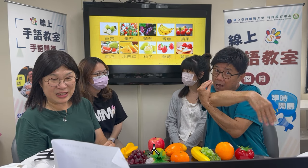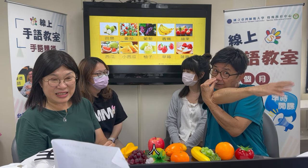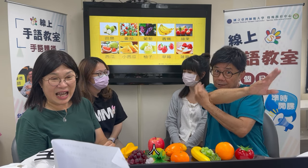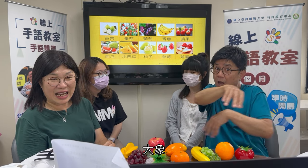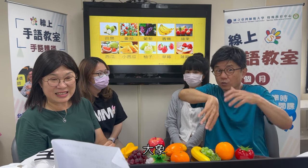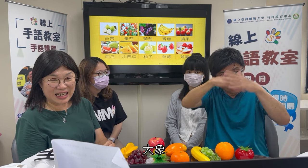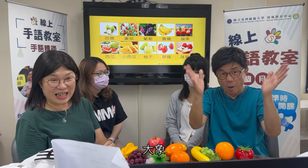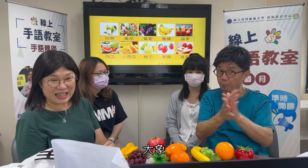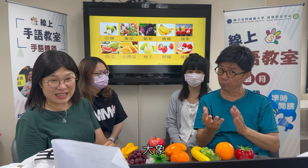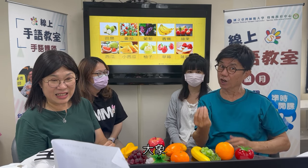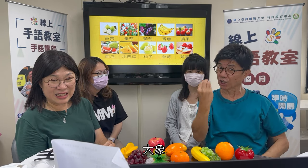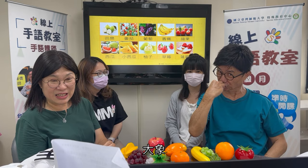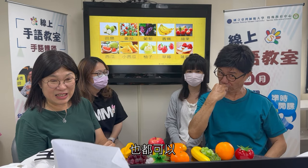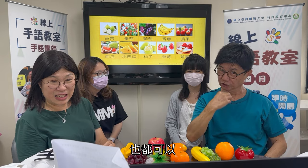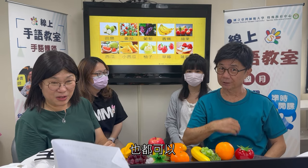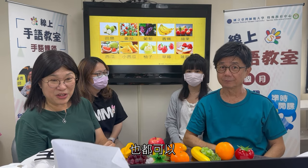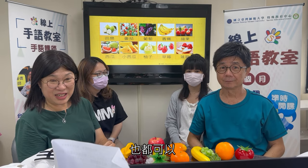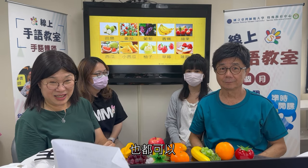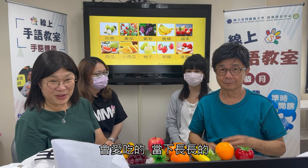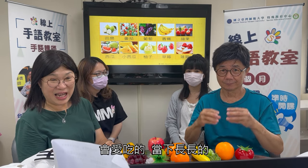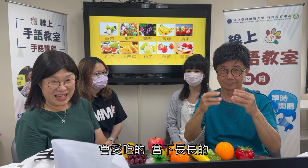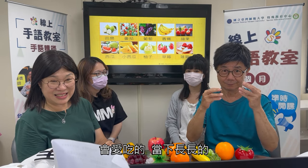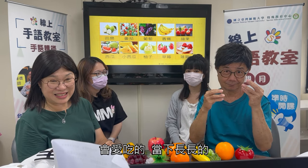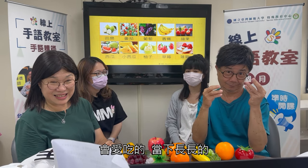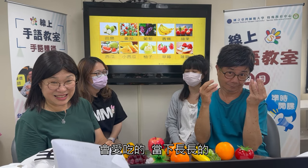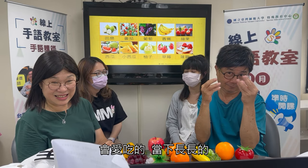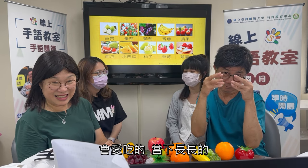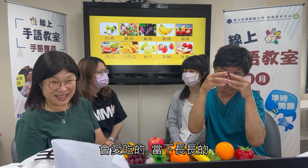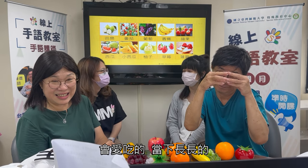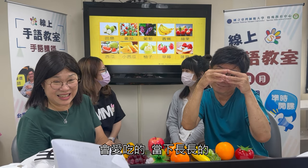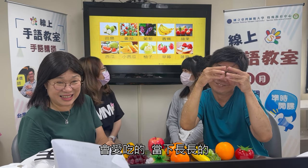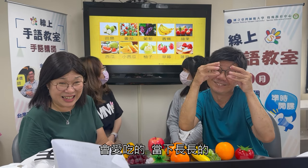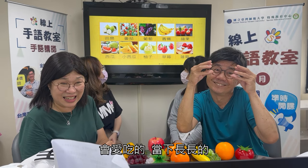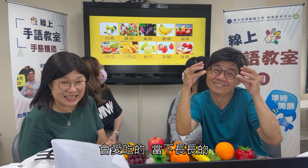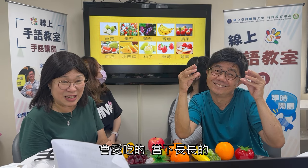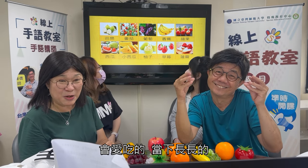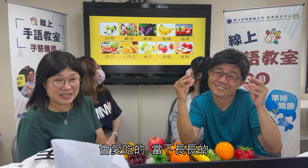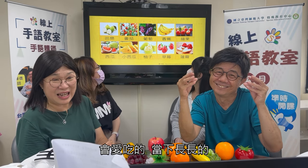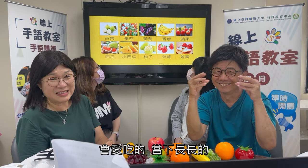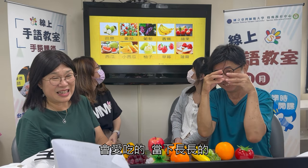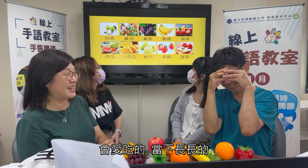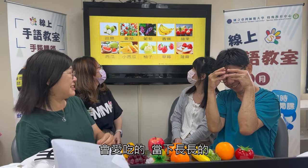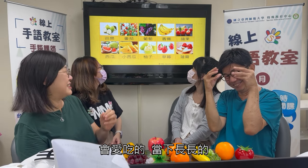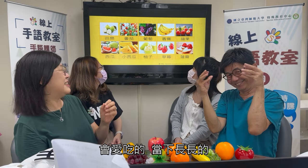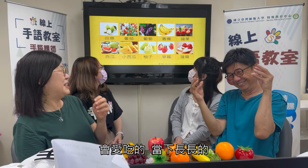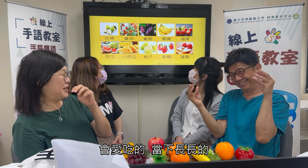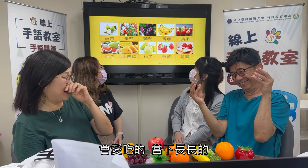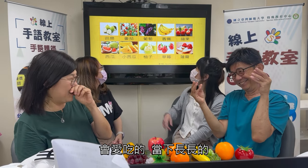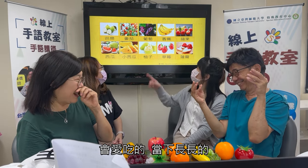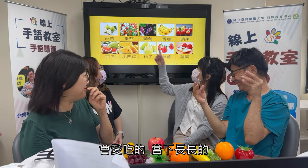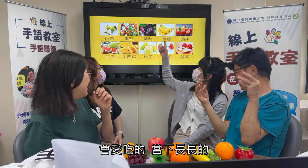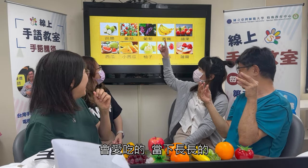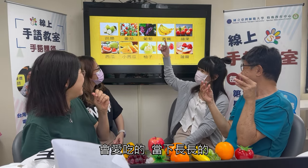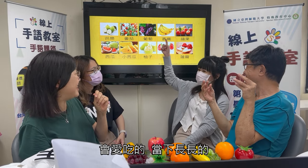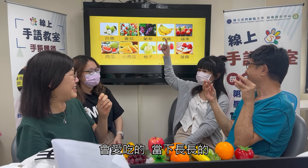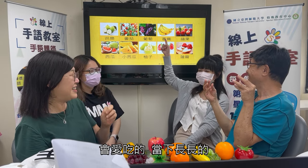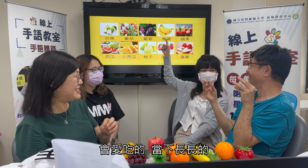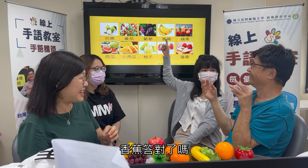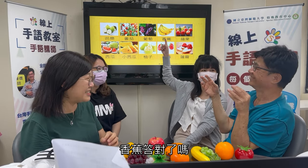大象也都可以会爱吃的，人跟大象，长长的、弯弯的香